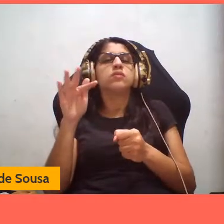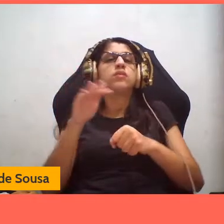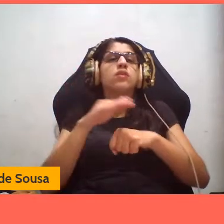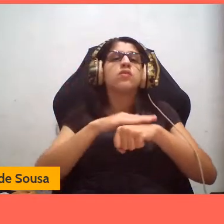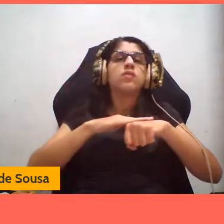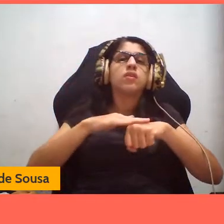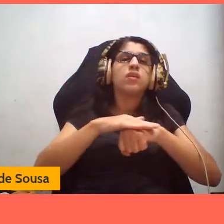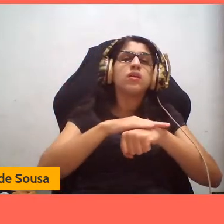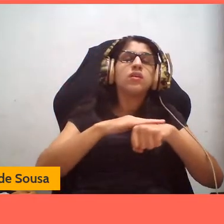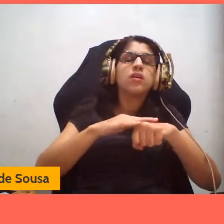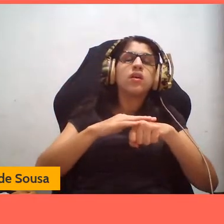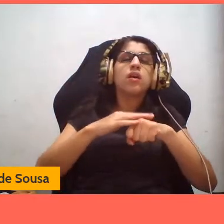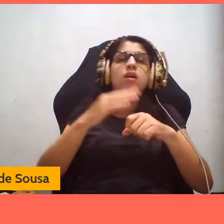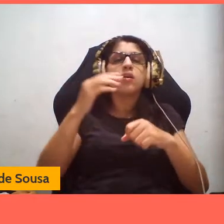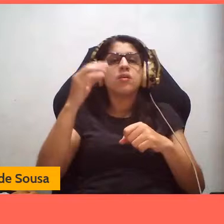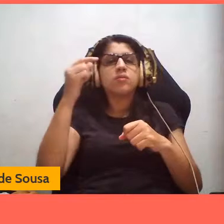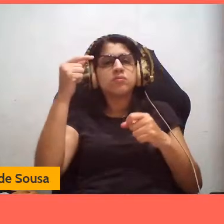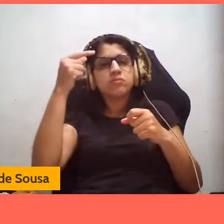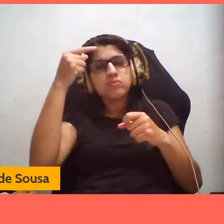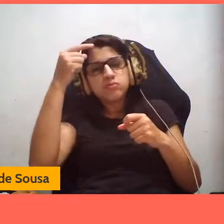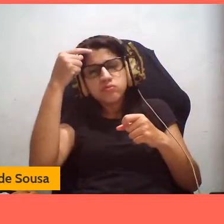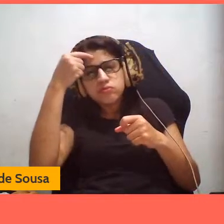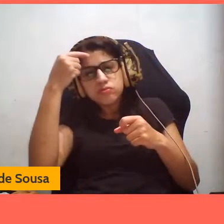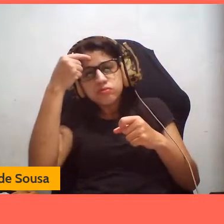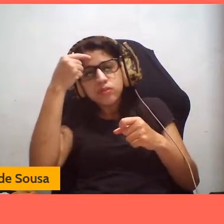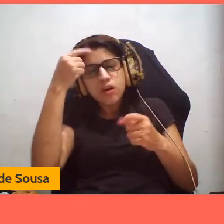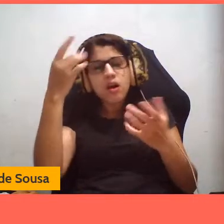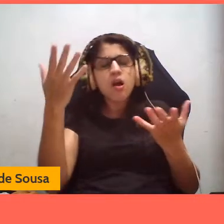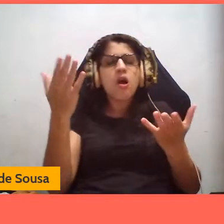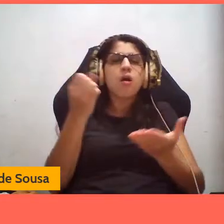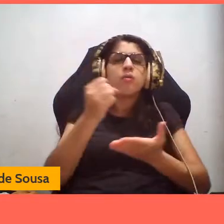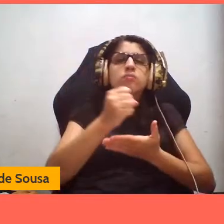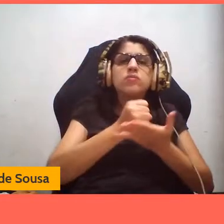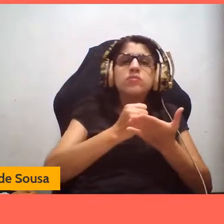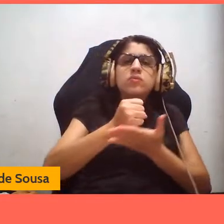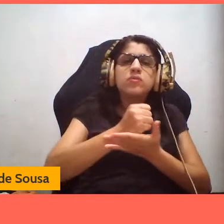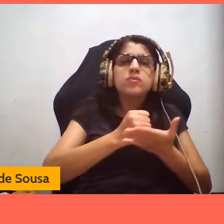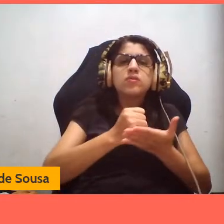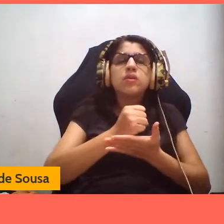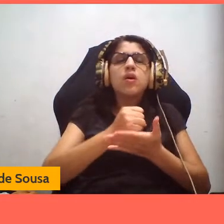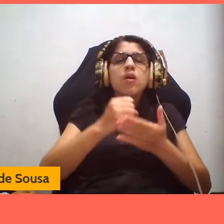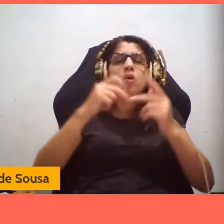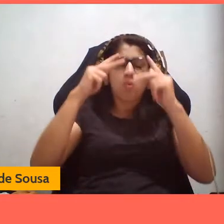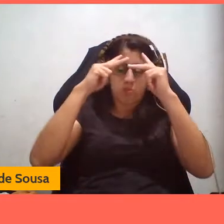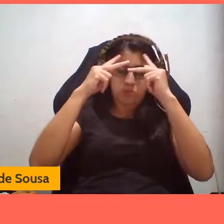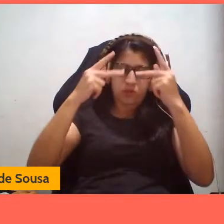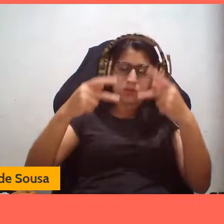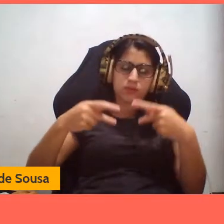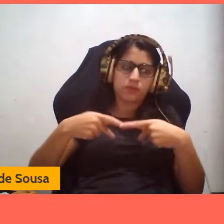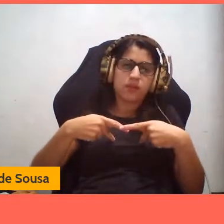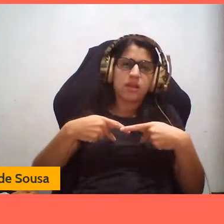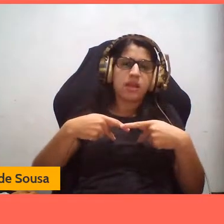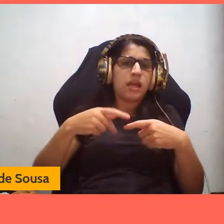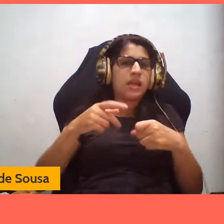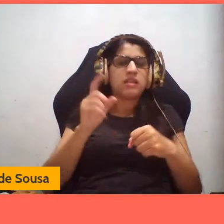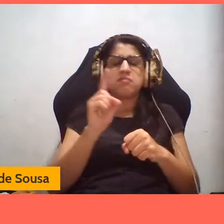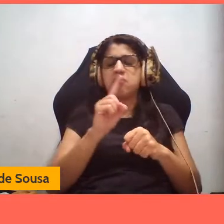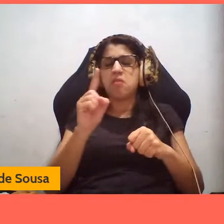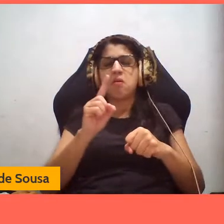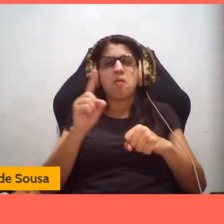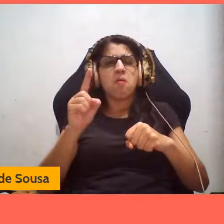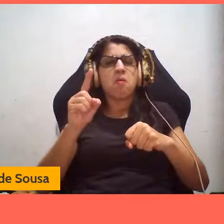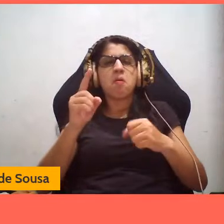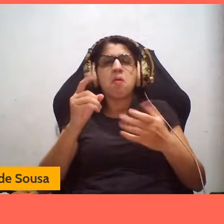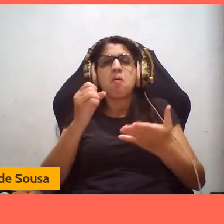e conhecimento como bens comuns, e não como bens públicos. Um